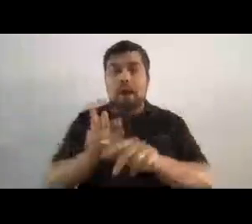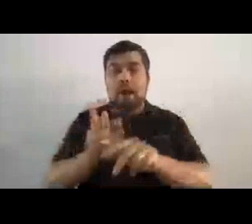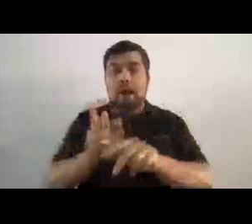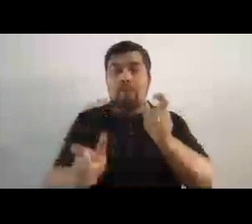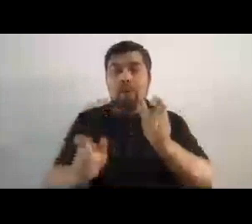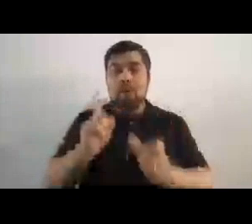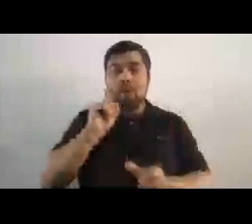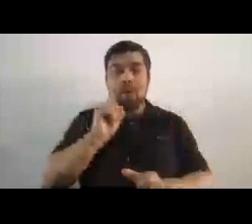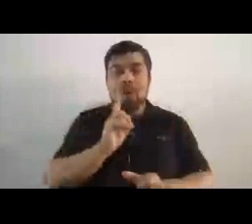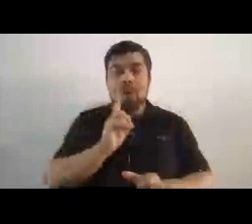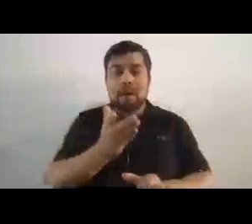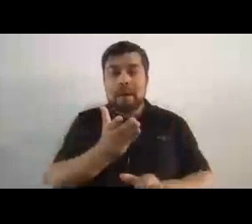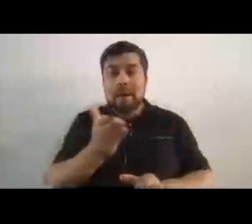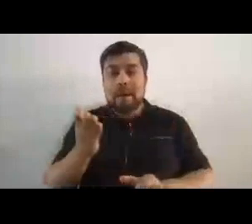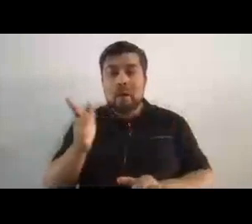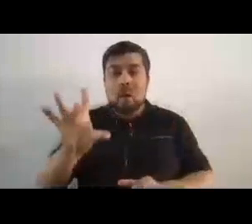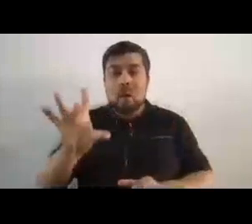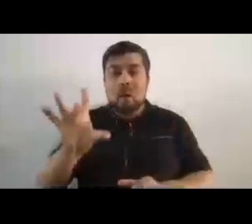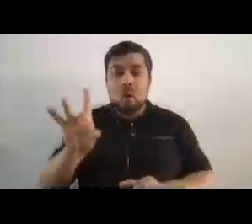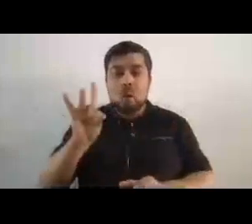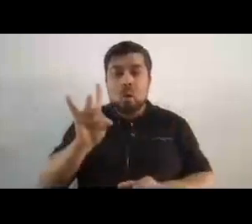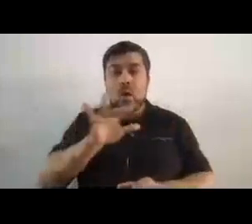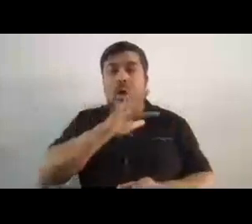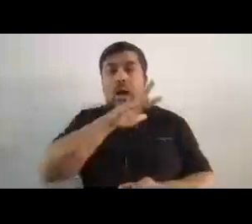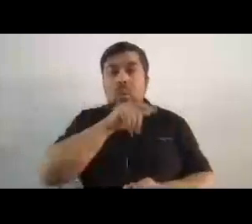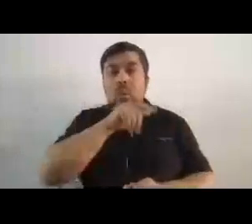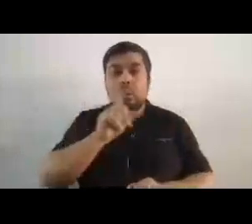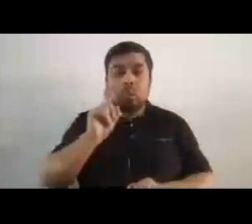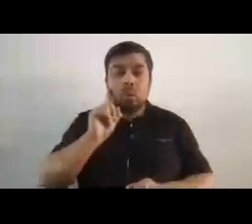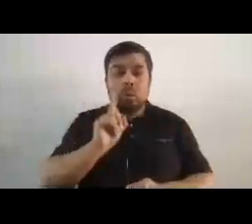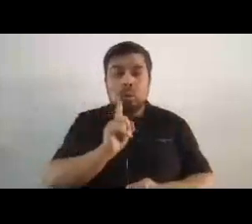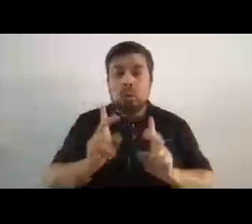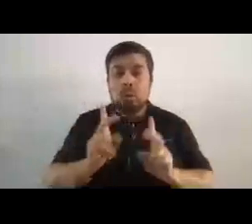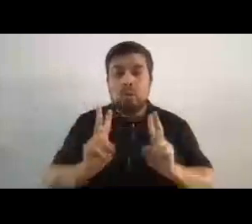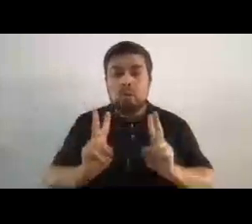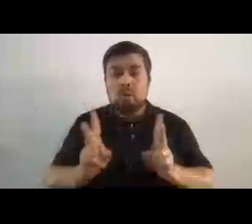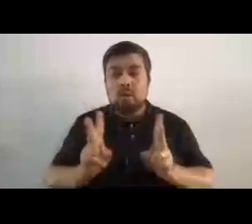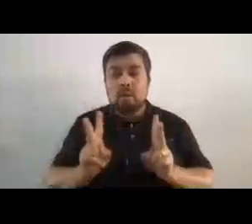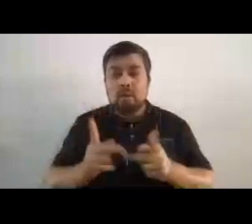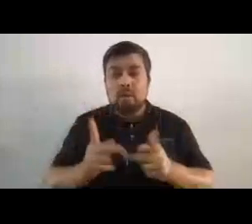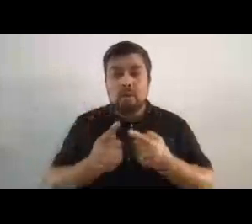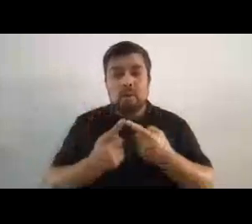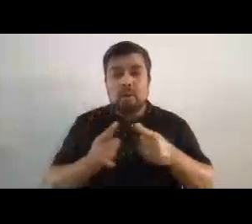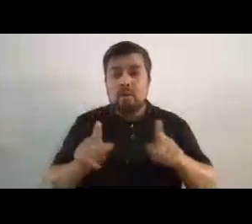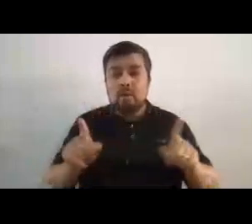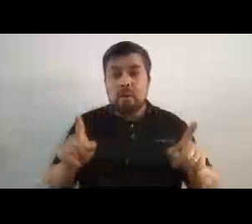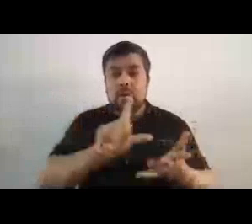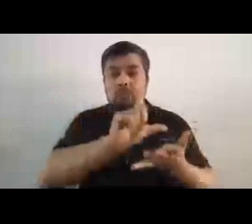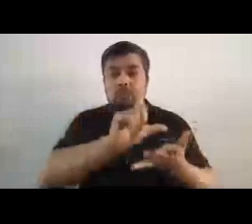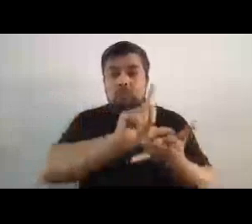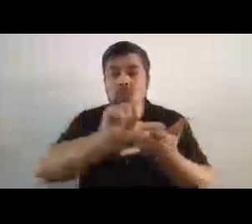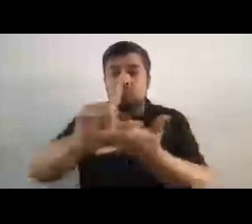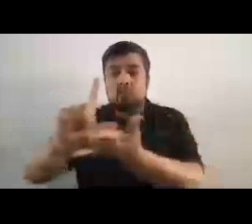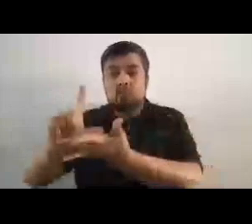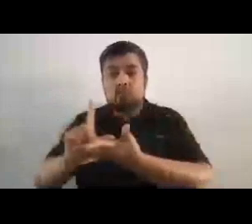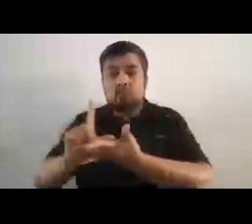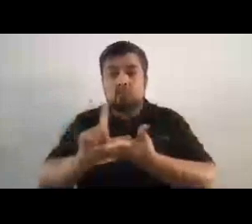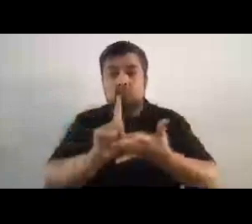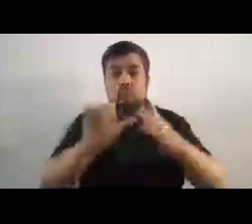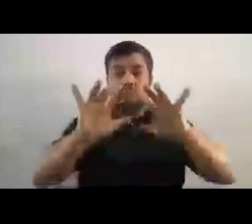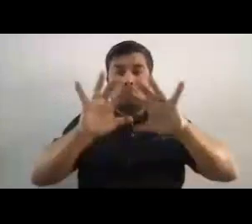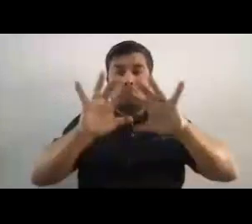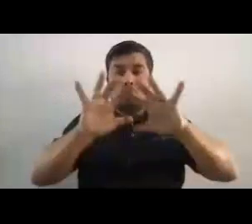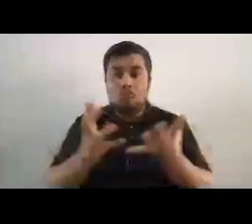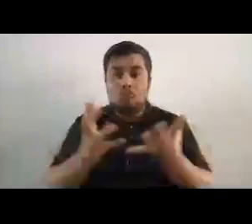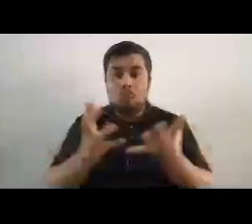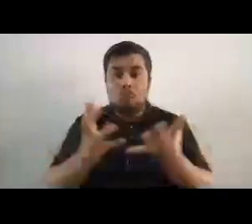descubriendo que adultos sordos viviendo en distintas partes del mundo, sin conexión ni contacto